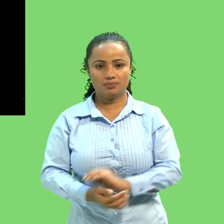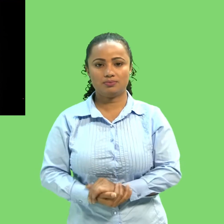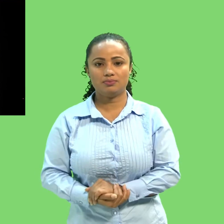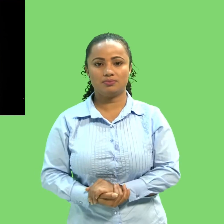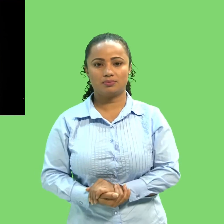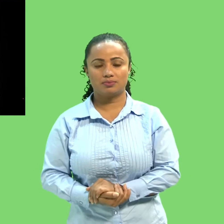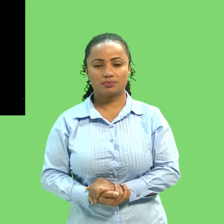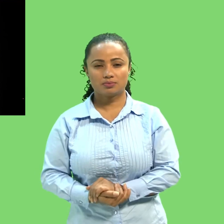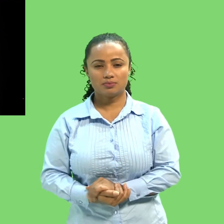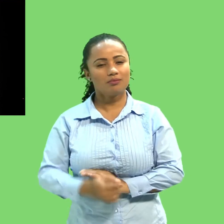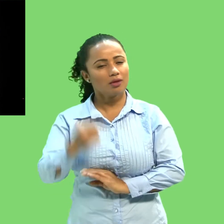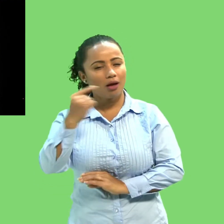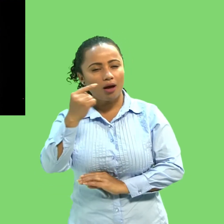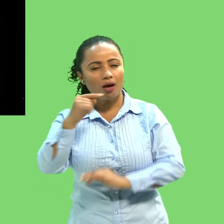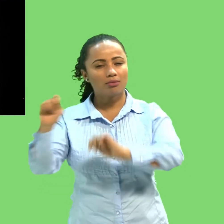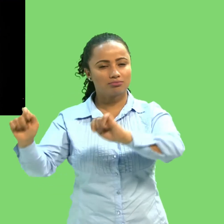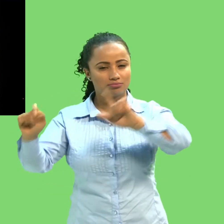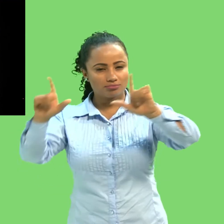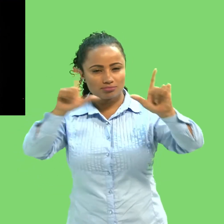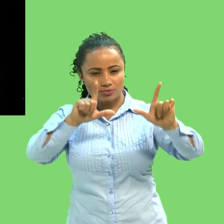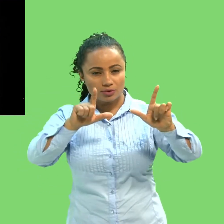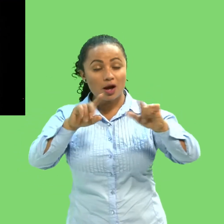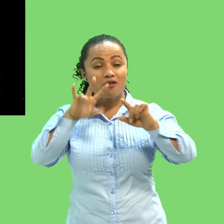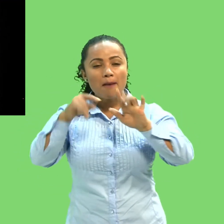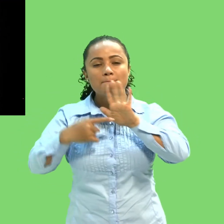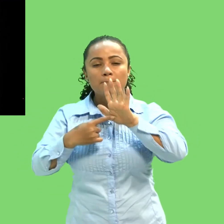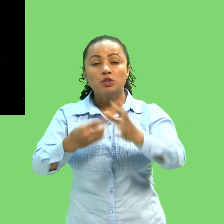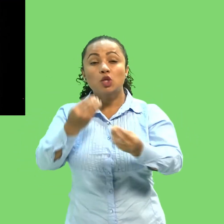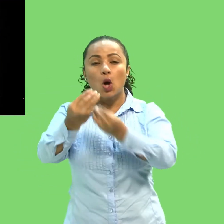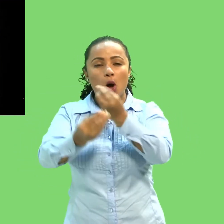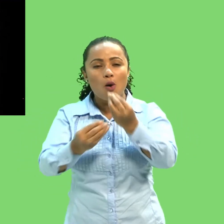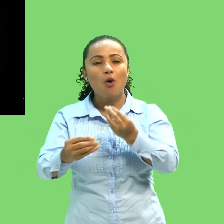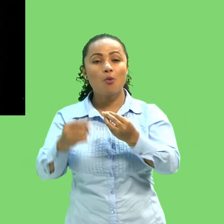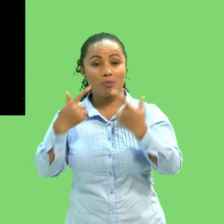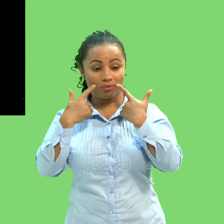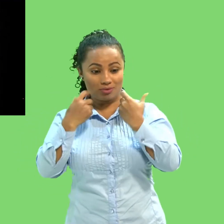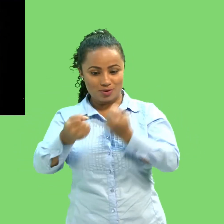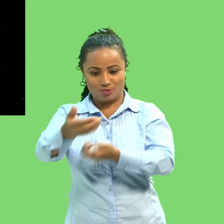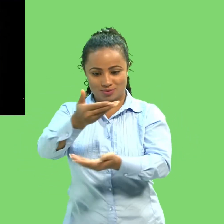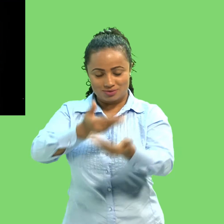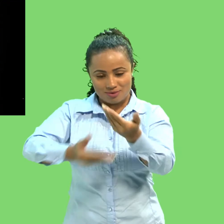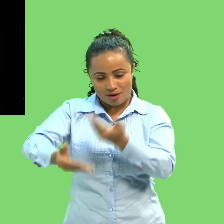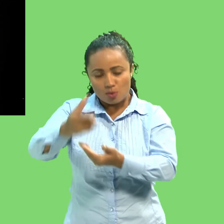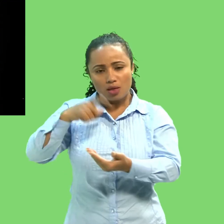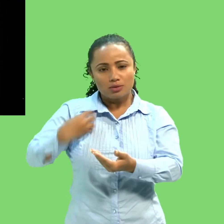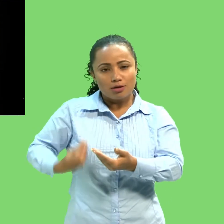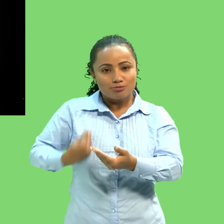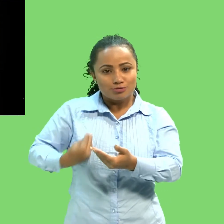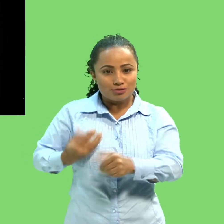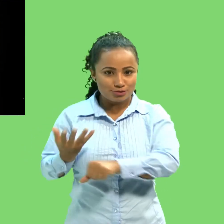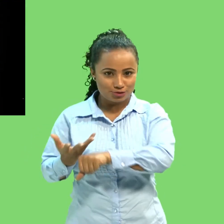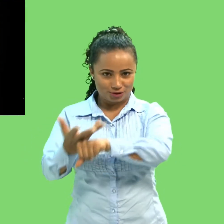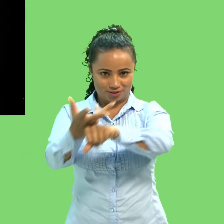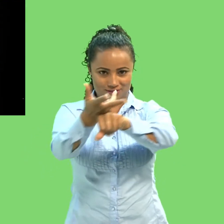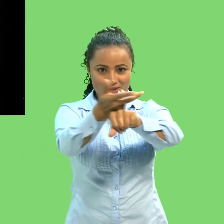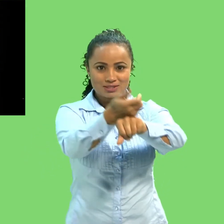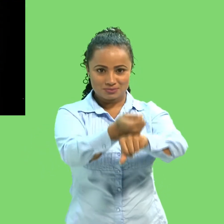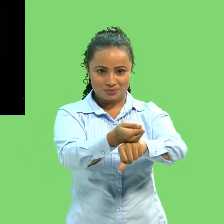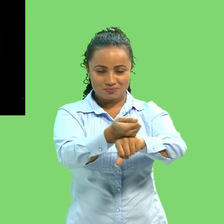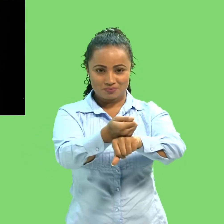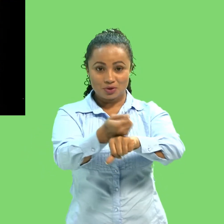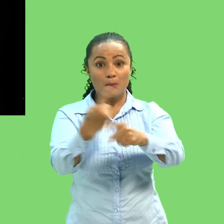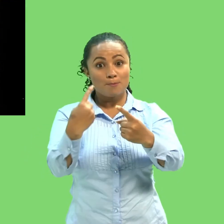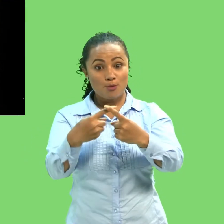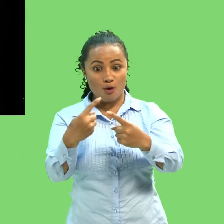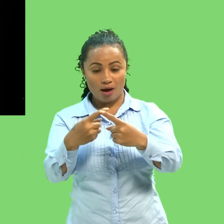Aqui vai reforçar para vocês o caráter interdisciplinar da linguística aplicada. Eu mostrei anteriormente para vocês como é que isso acontece, né? Interdisciplinar,